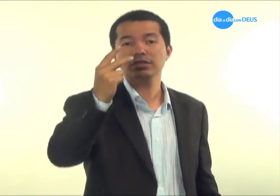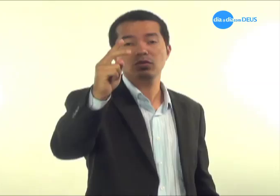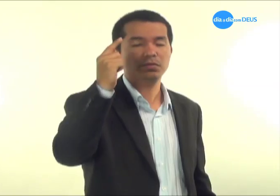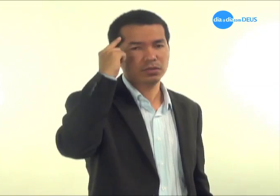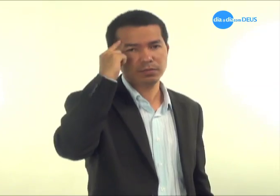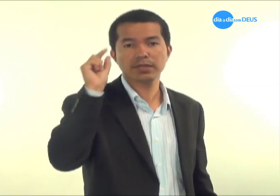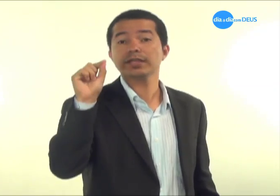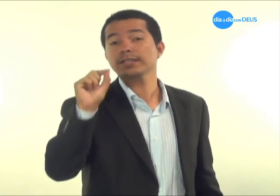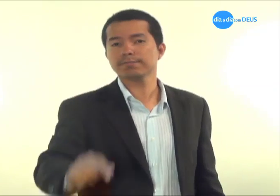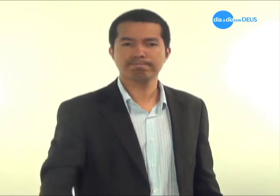teus pensamentos?